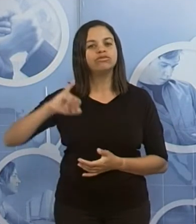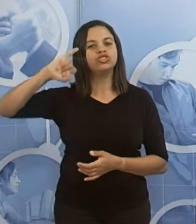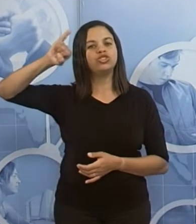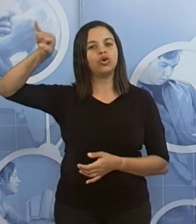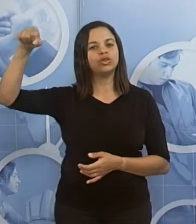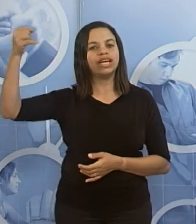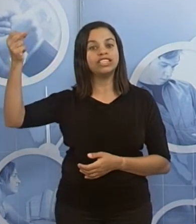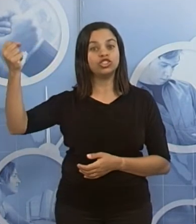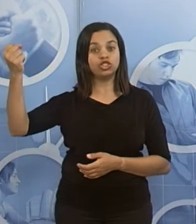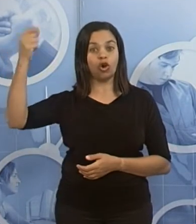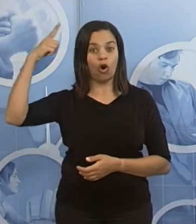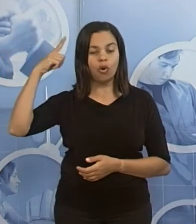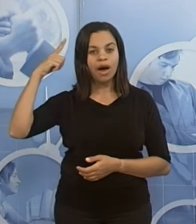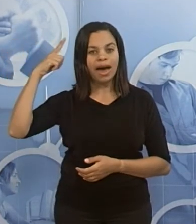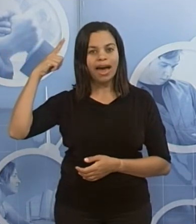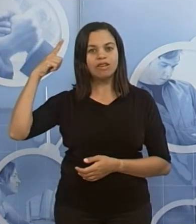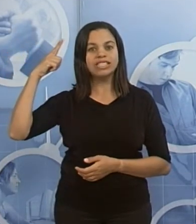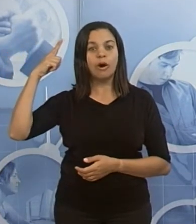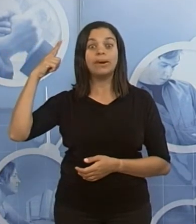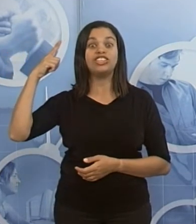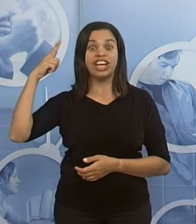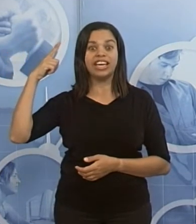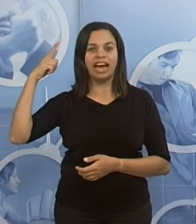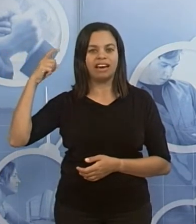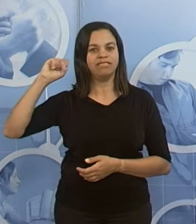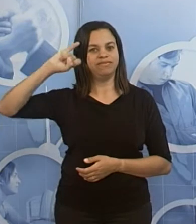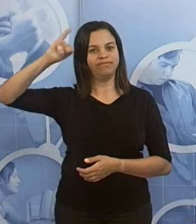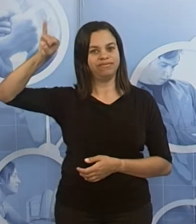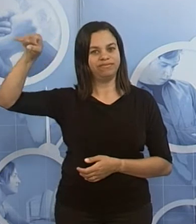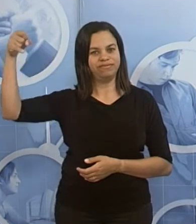J, Sol, é o sinal para G que é.